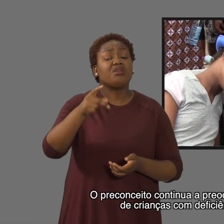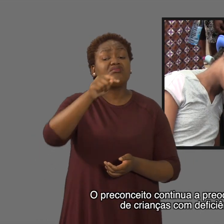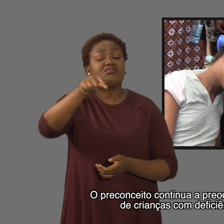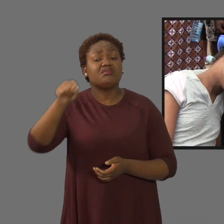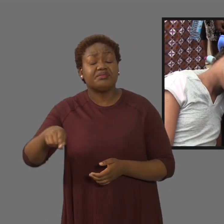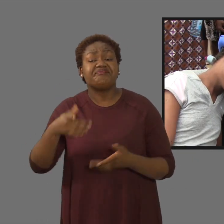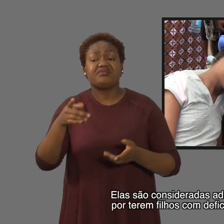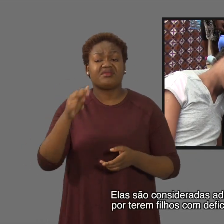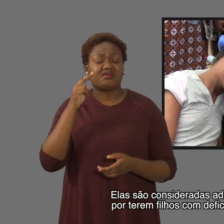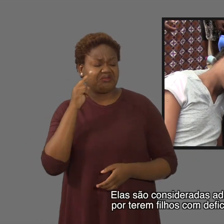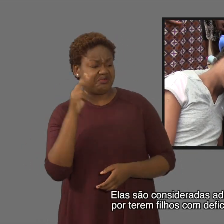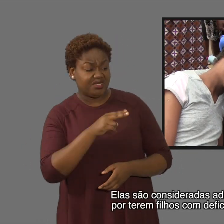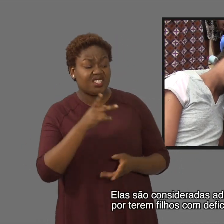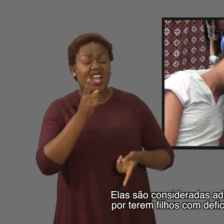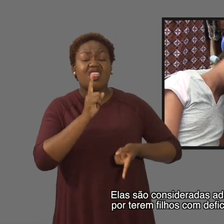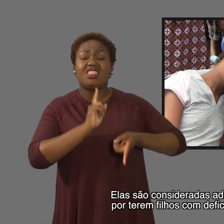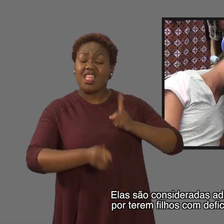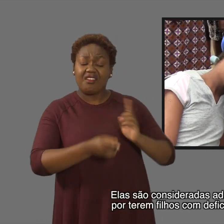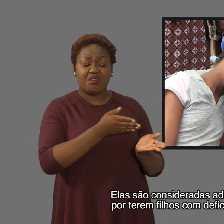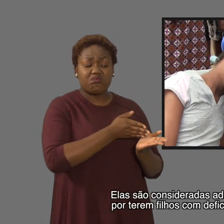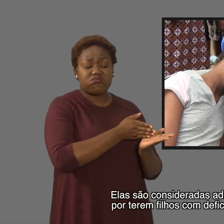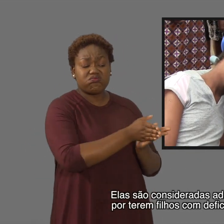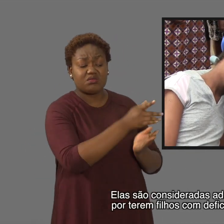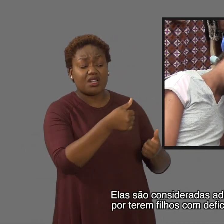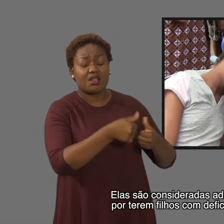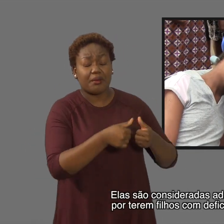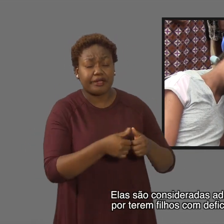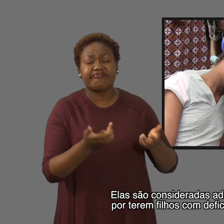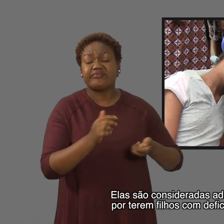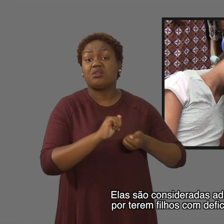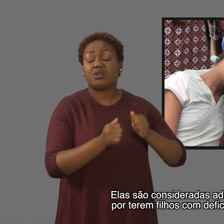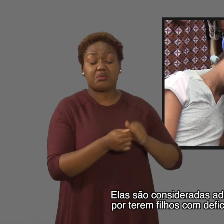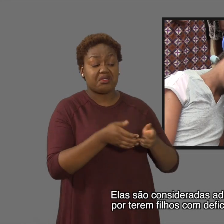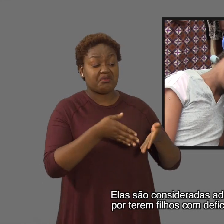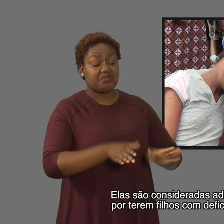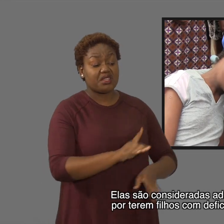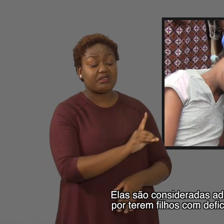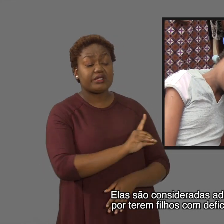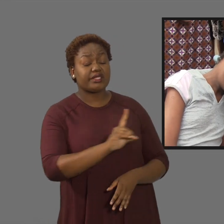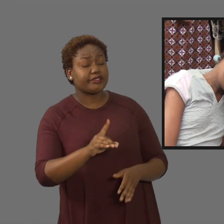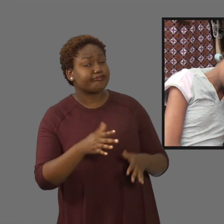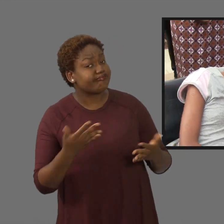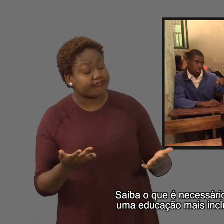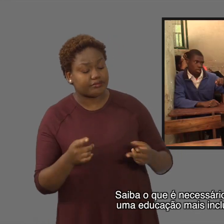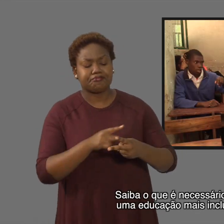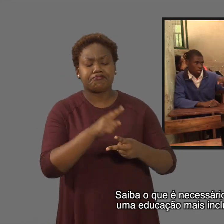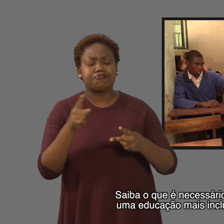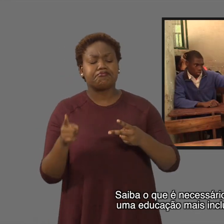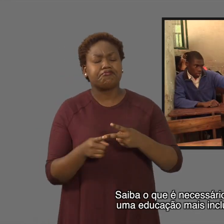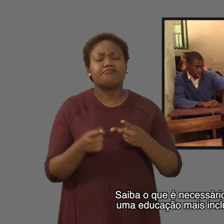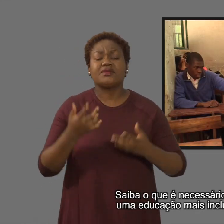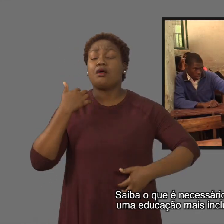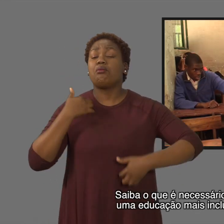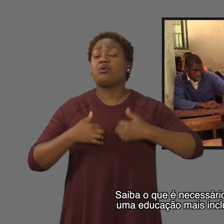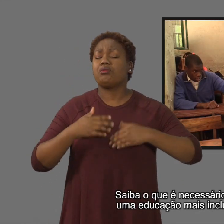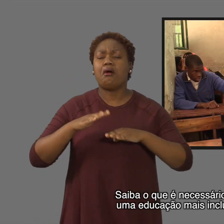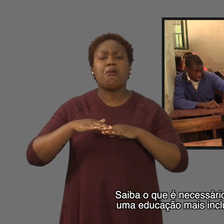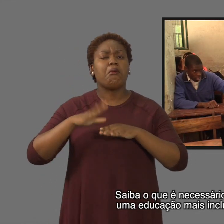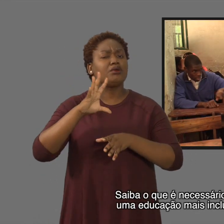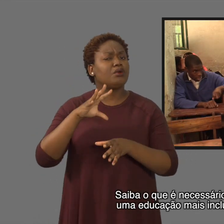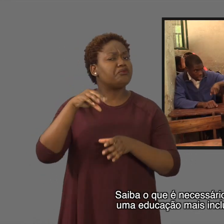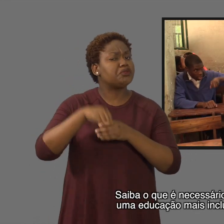deficiência. Elas são consideradas adúlteras por terem filhos com deficiência. Saiba o que é necessário